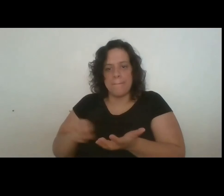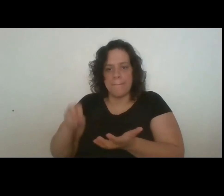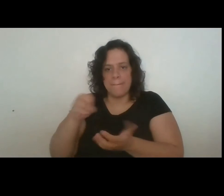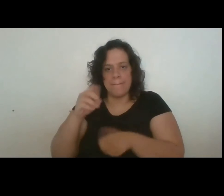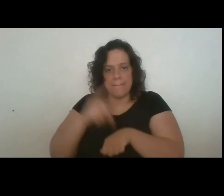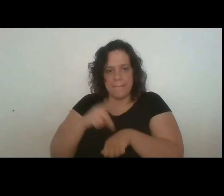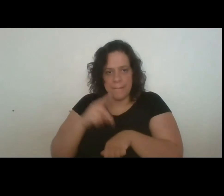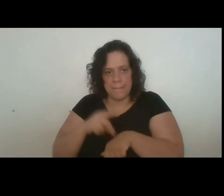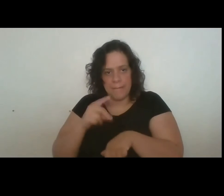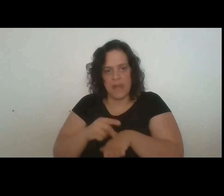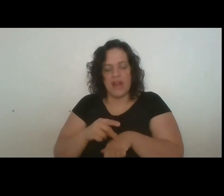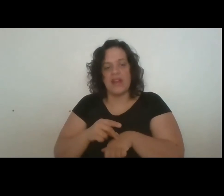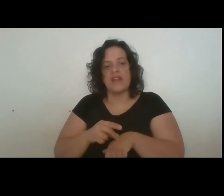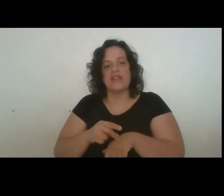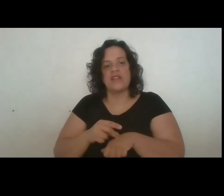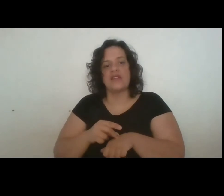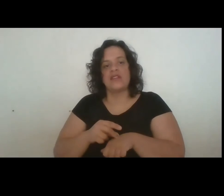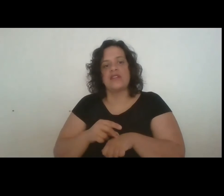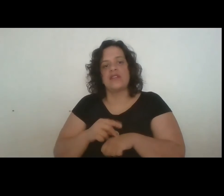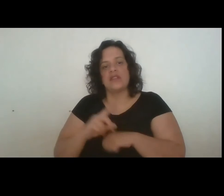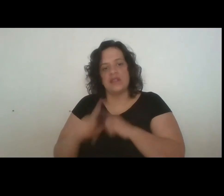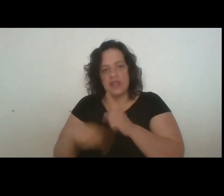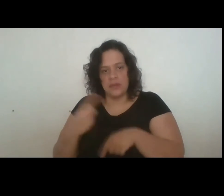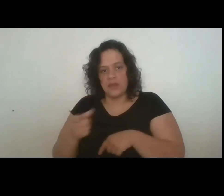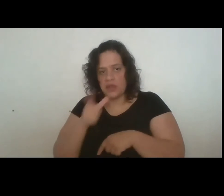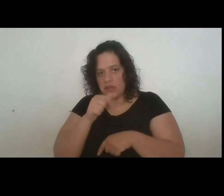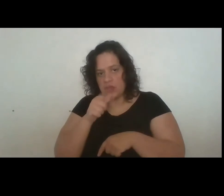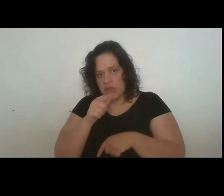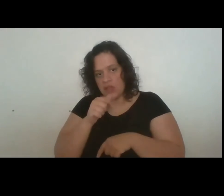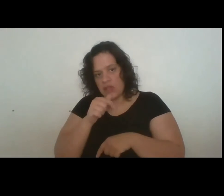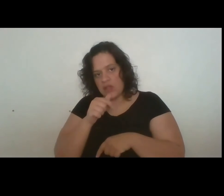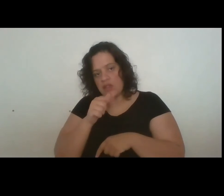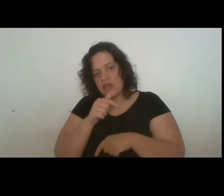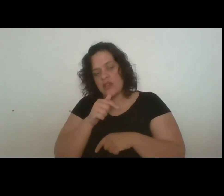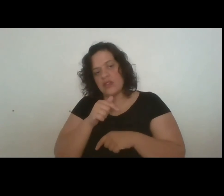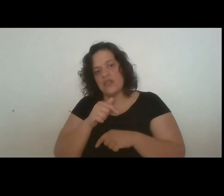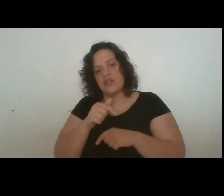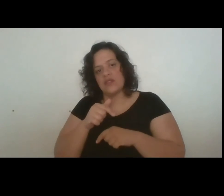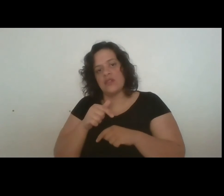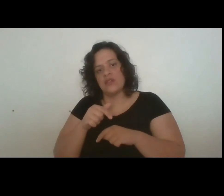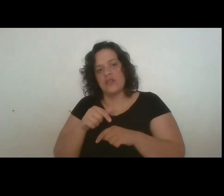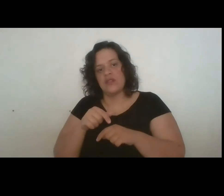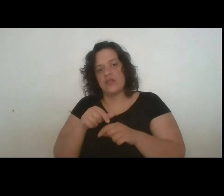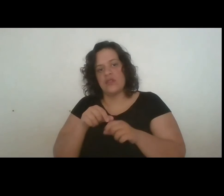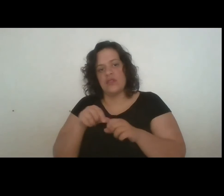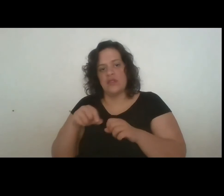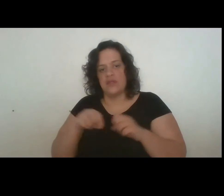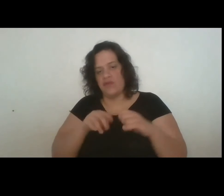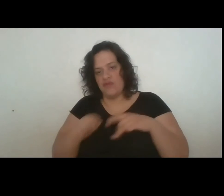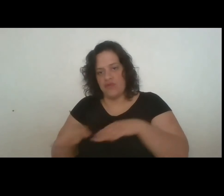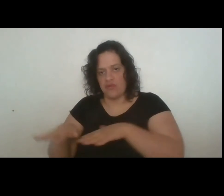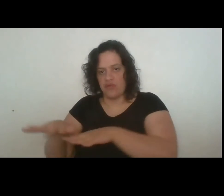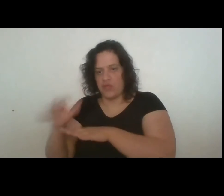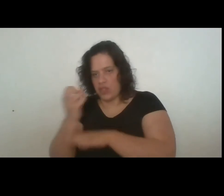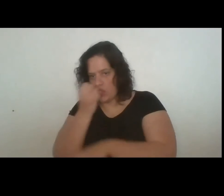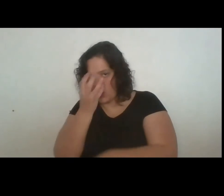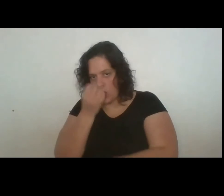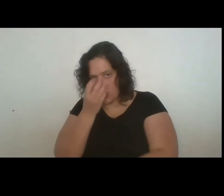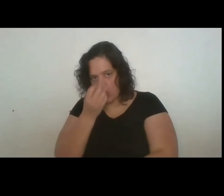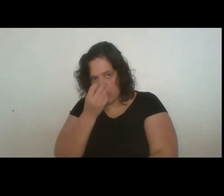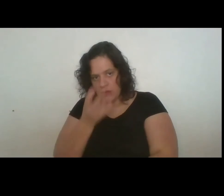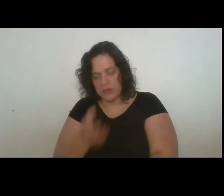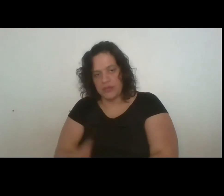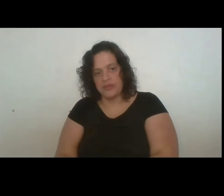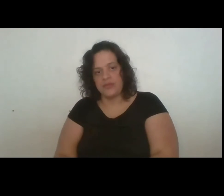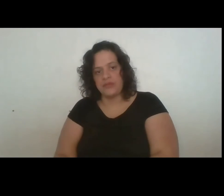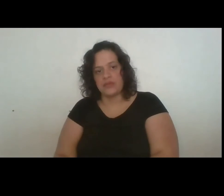pedra, e depois essa água passava por ali e depois vinha para o jardim. E a gente tinha uma